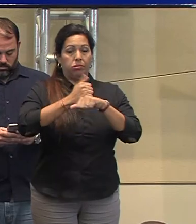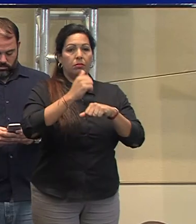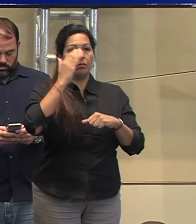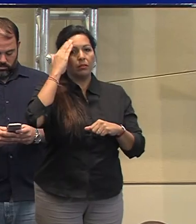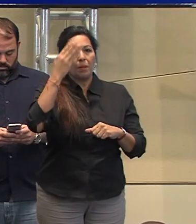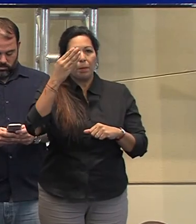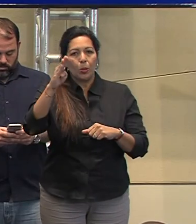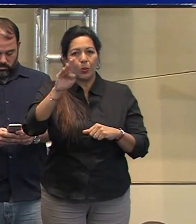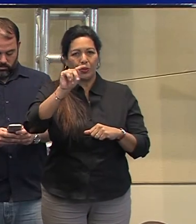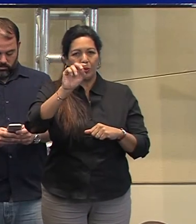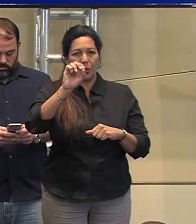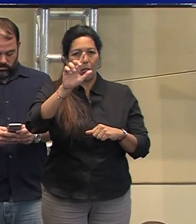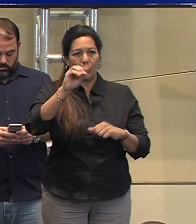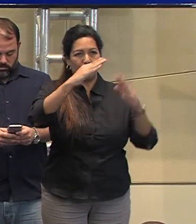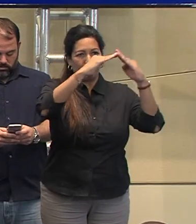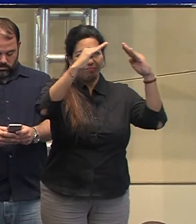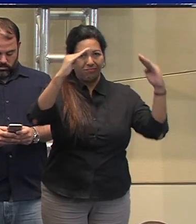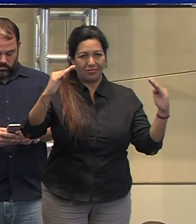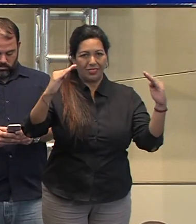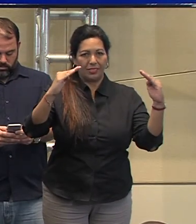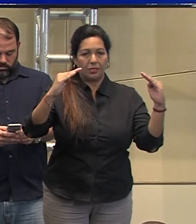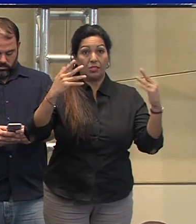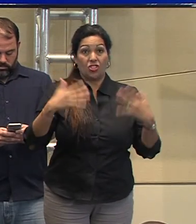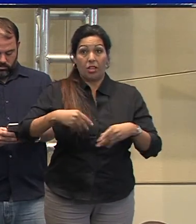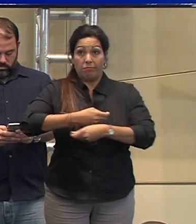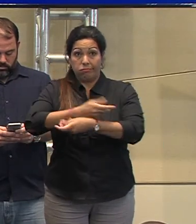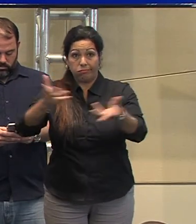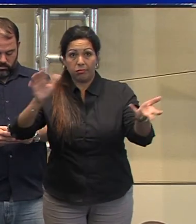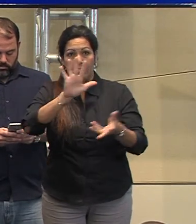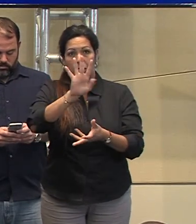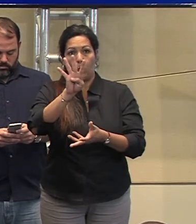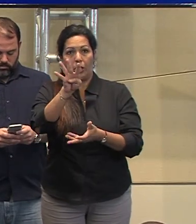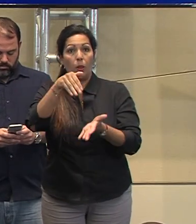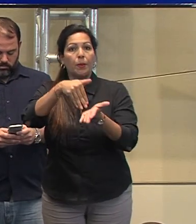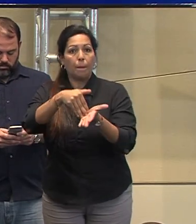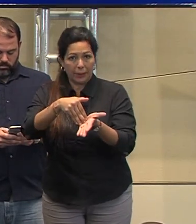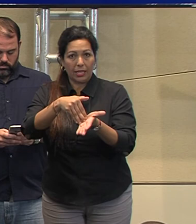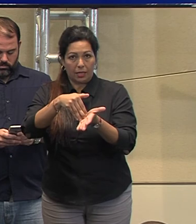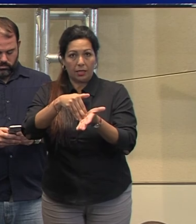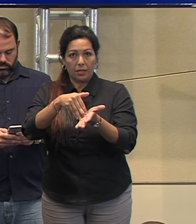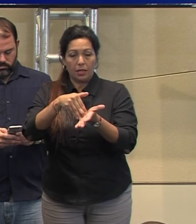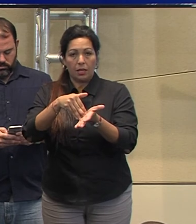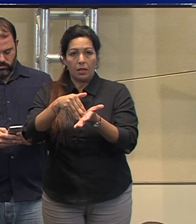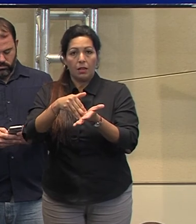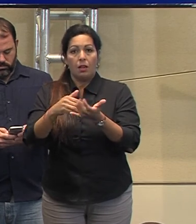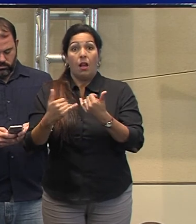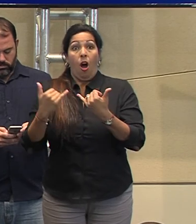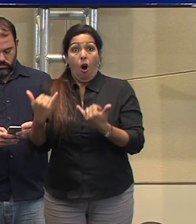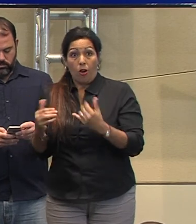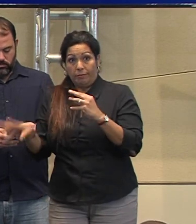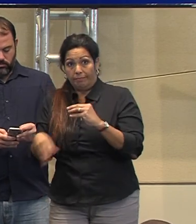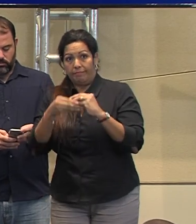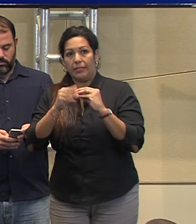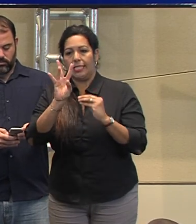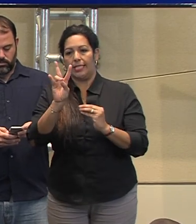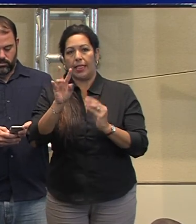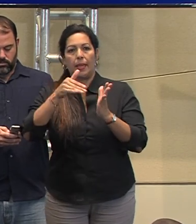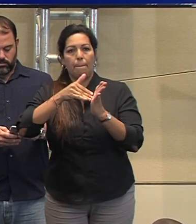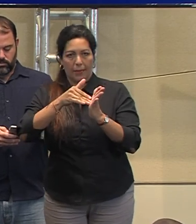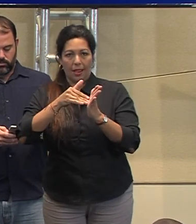se han distribuido 54 mil a través de toda la isla en el día de hoy estamos distribuyendo 7000